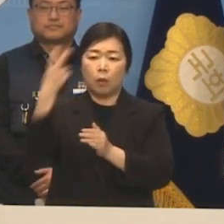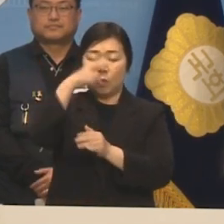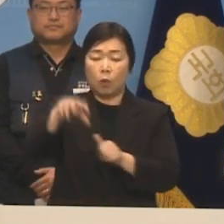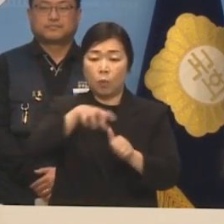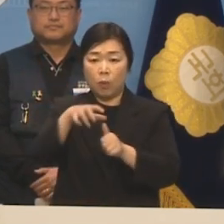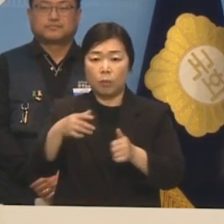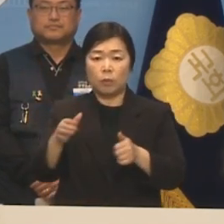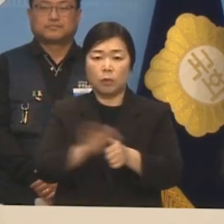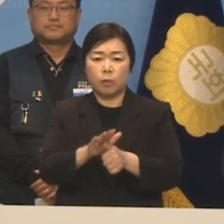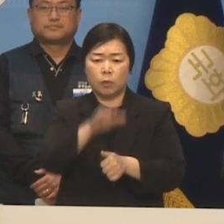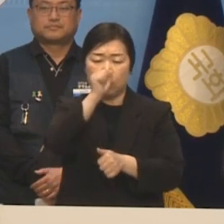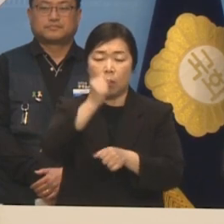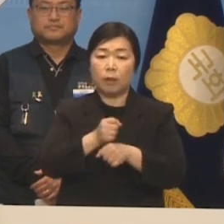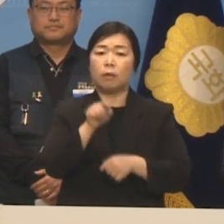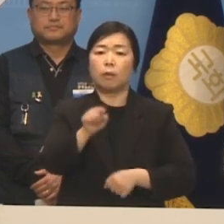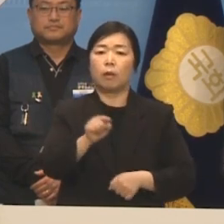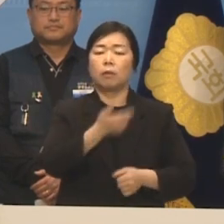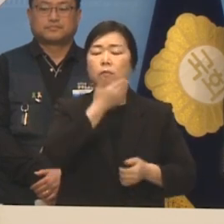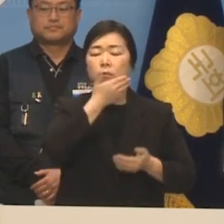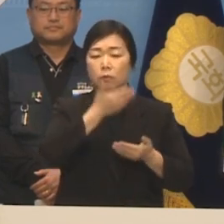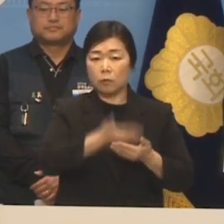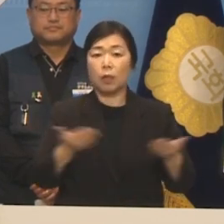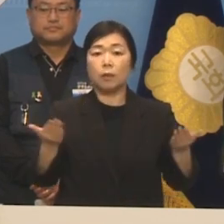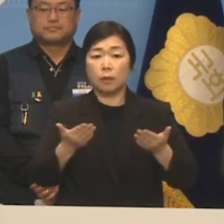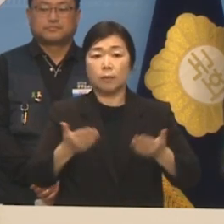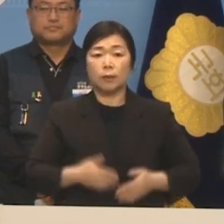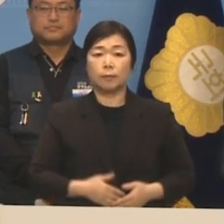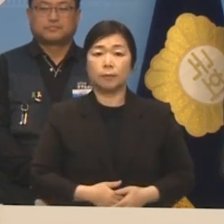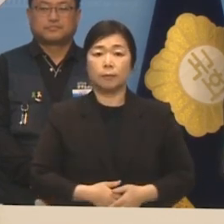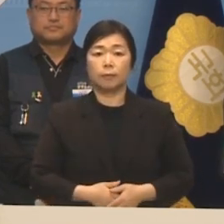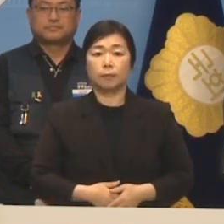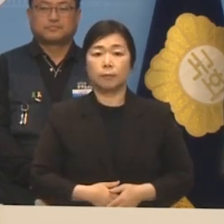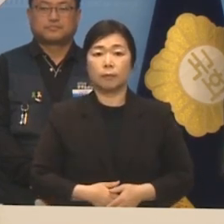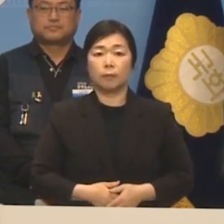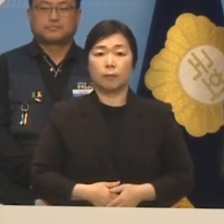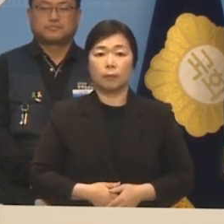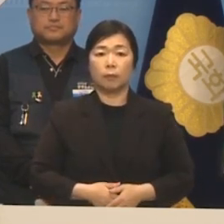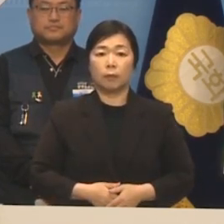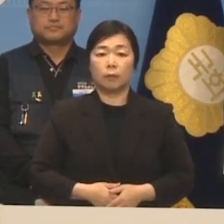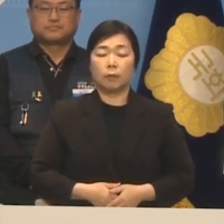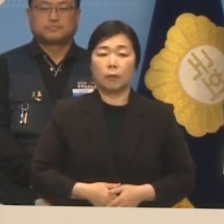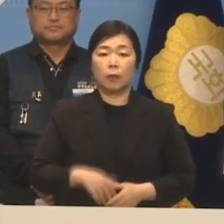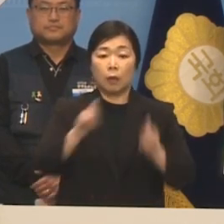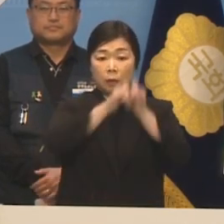것 정말로 중요한 과제가 되고 있습니다. 우리 사회가